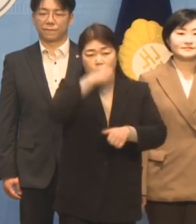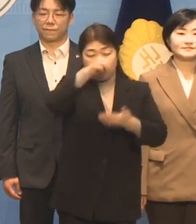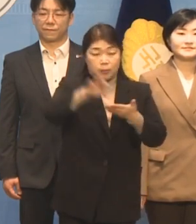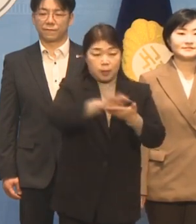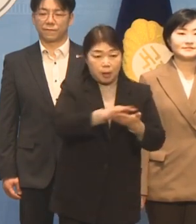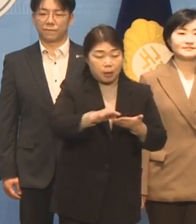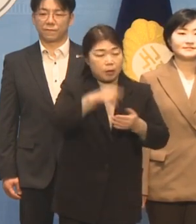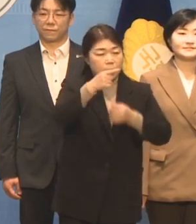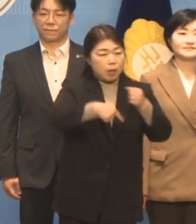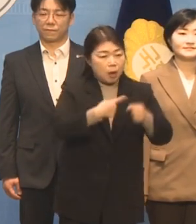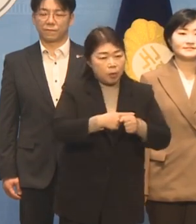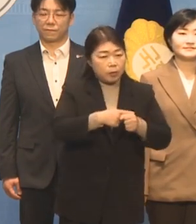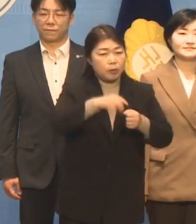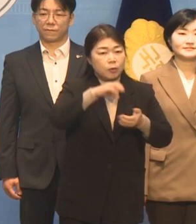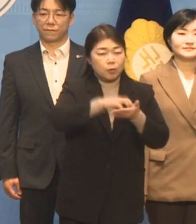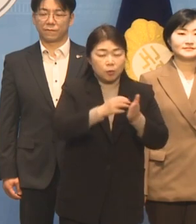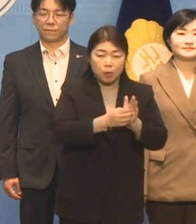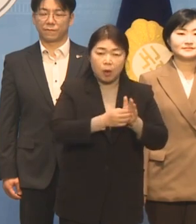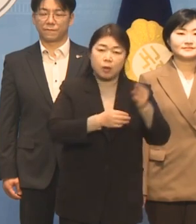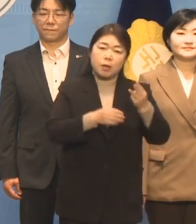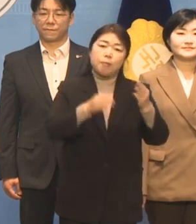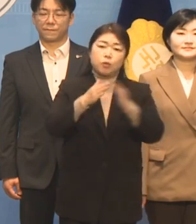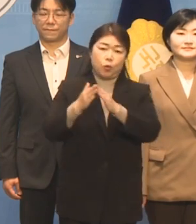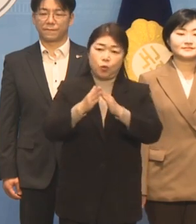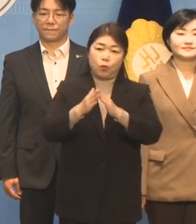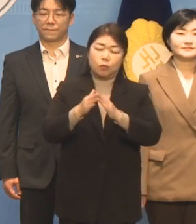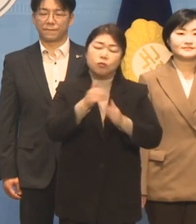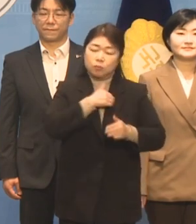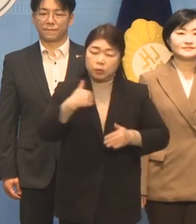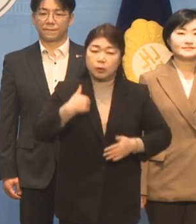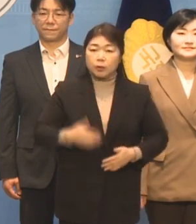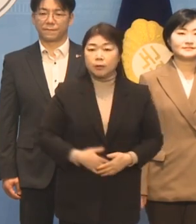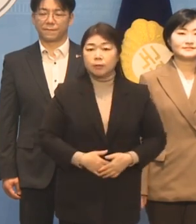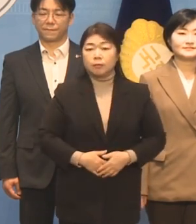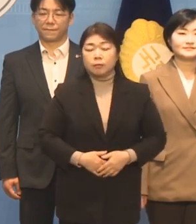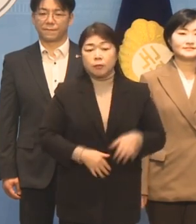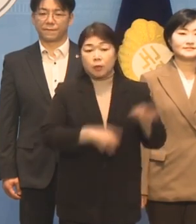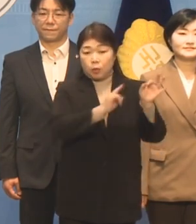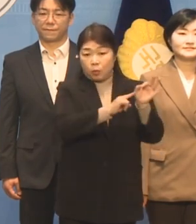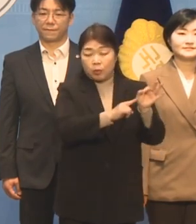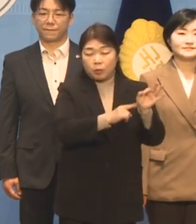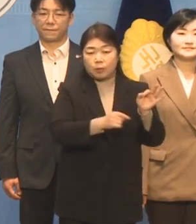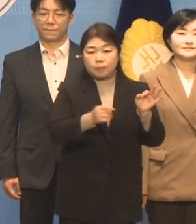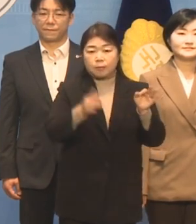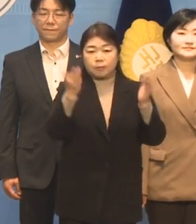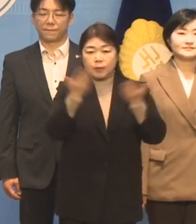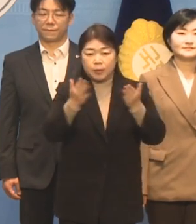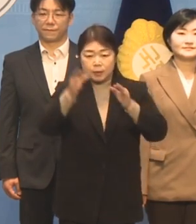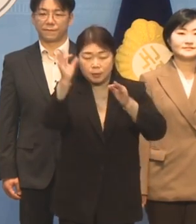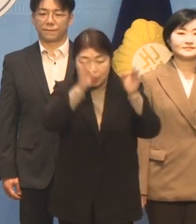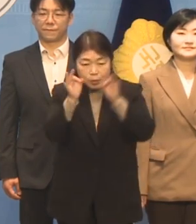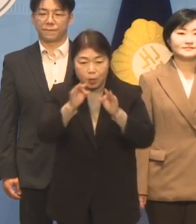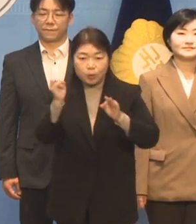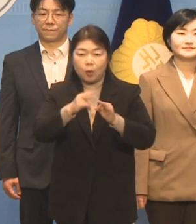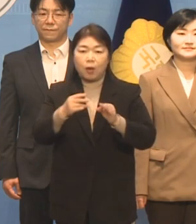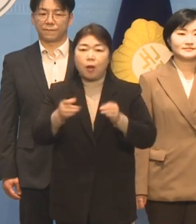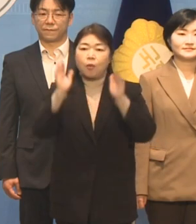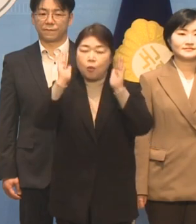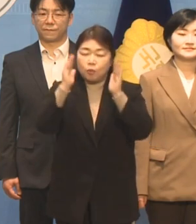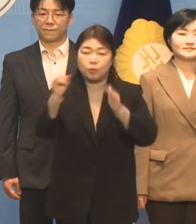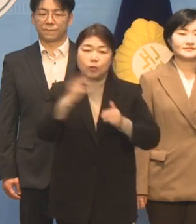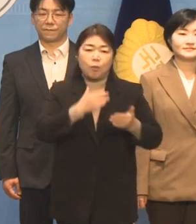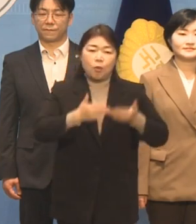연간 3조 원 정도입니다. 청년들은 이 돈을 구직, 학업, 봉사, 정치 참여 등